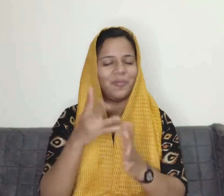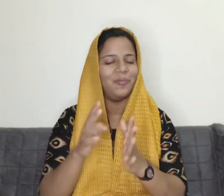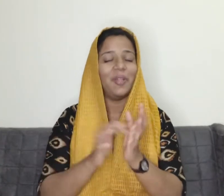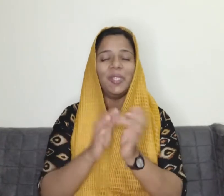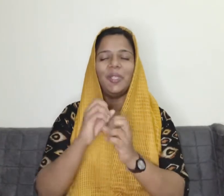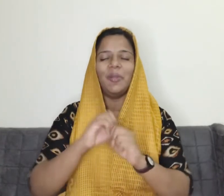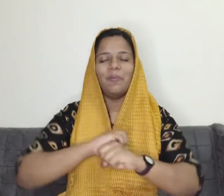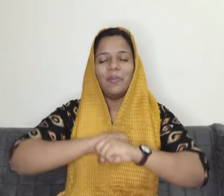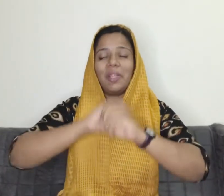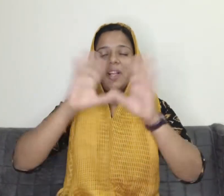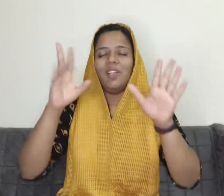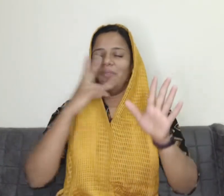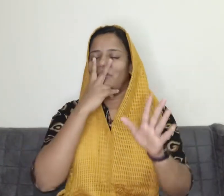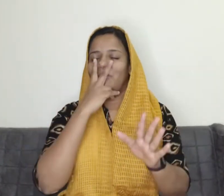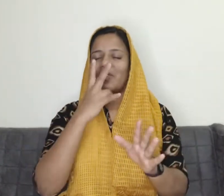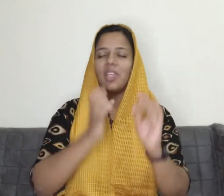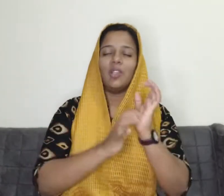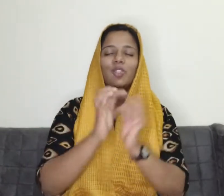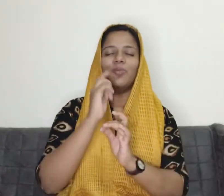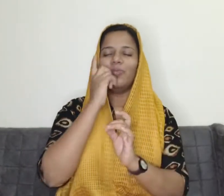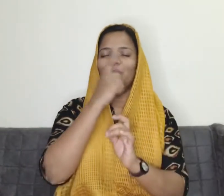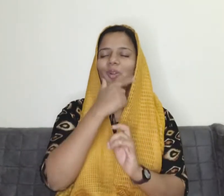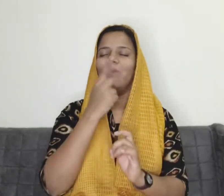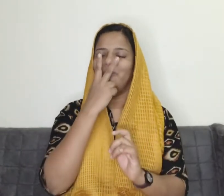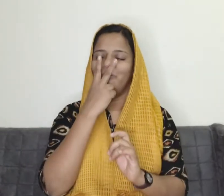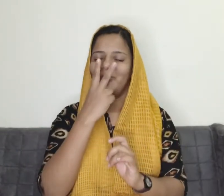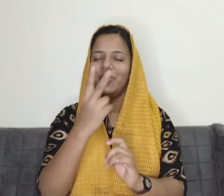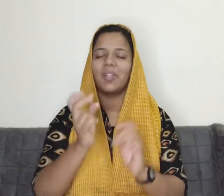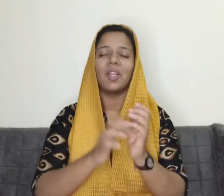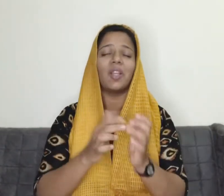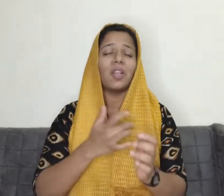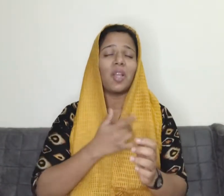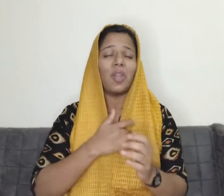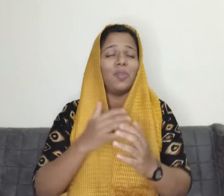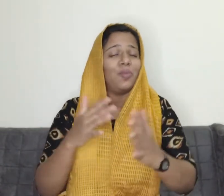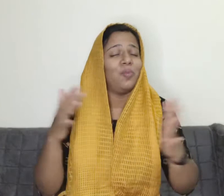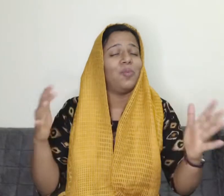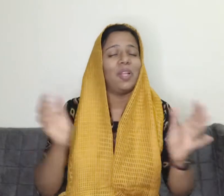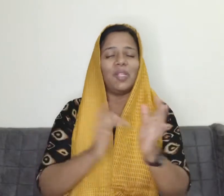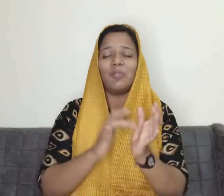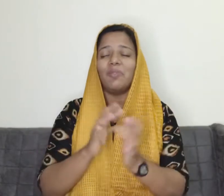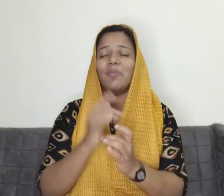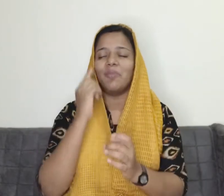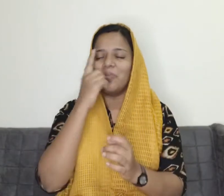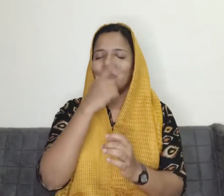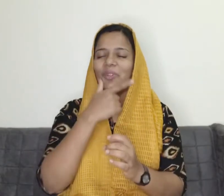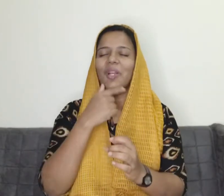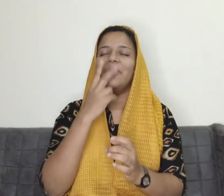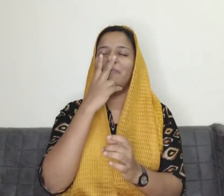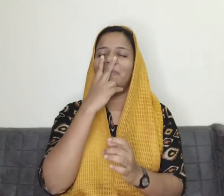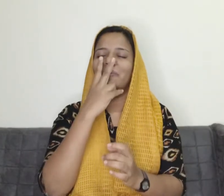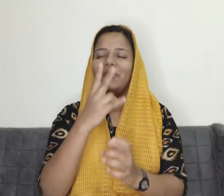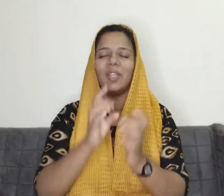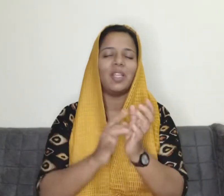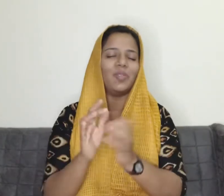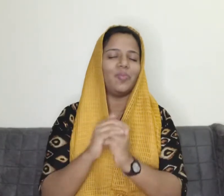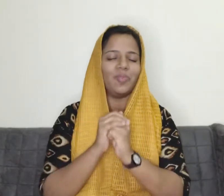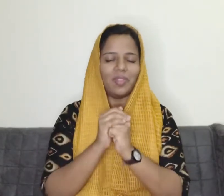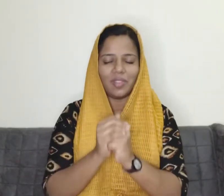ആ ശോഭാപൂർണനായ ഞങ്ങളുടെ പിതാവിൻ്റെ പൊന്മുഖത്തേക്ക് നോക്കുക, കരുണാസമ്പന്നനായ ഞങ്ങളുടെ അപ്പൻ്റെ പൊന്മുഖത്തേക്ക് നോക്കുക. ഹല്ലേലൂയ. ഞങ്ങളങ്ങേ